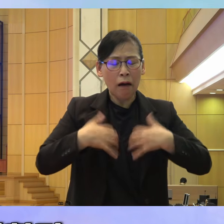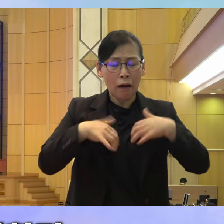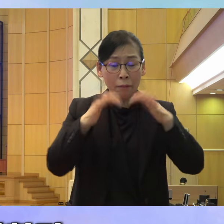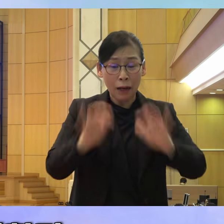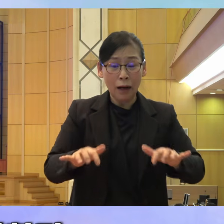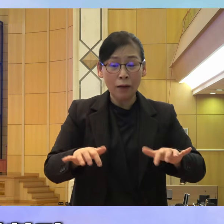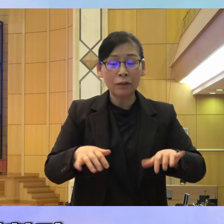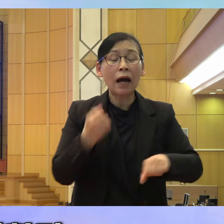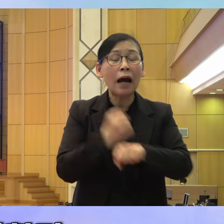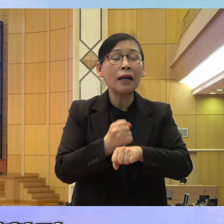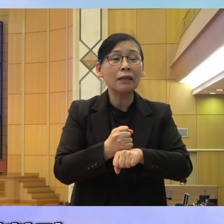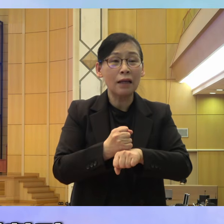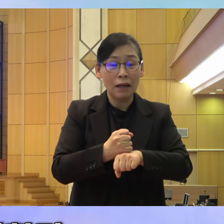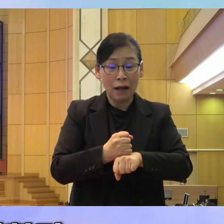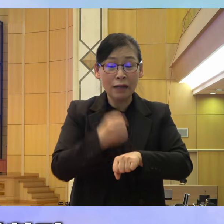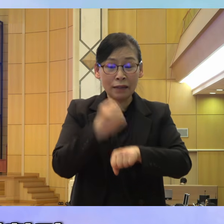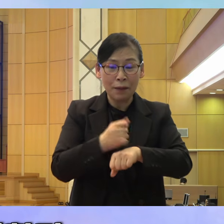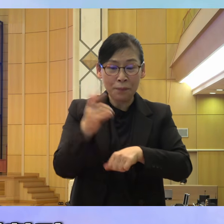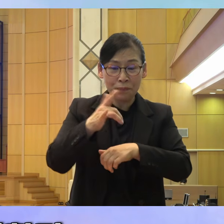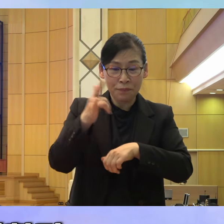할 해,